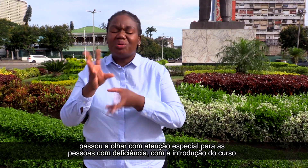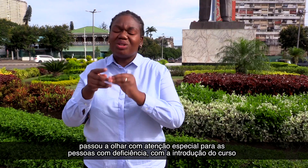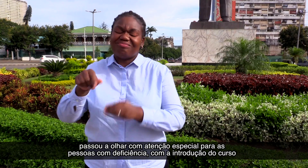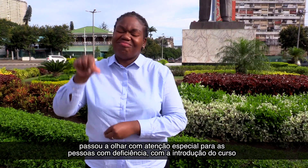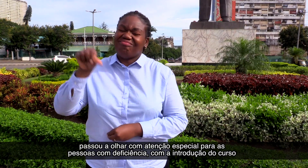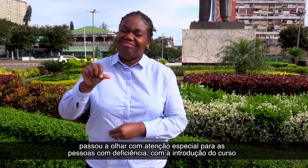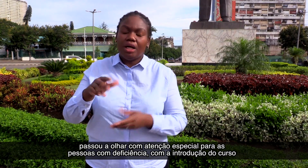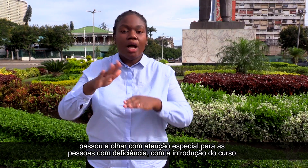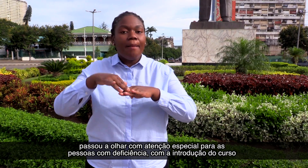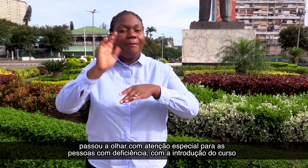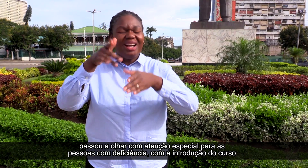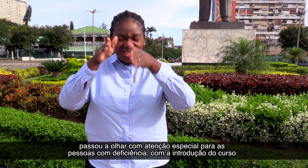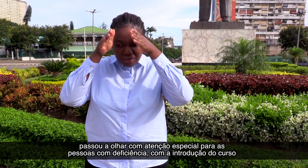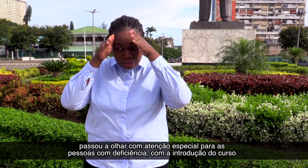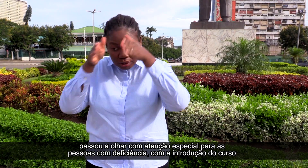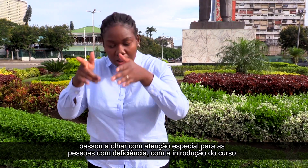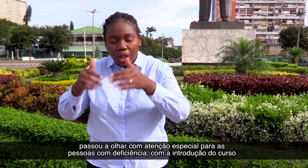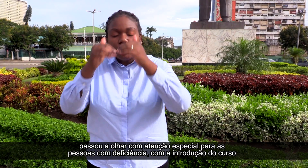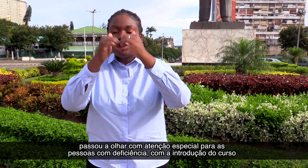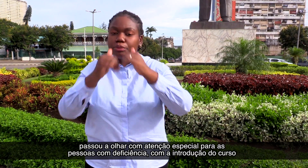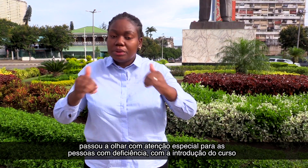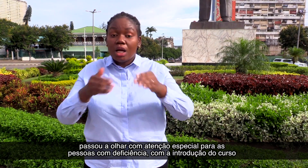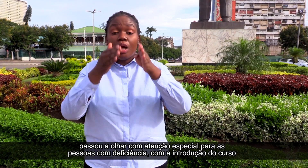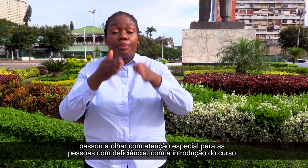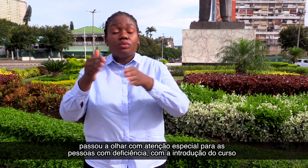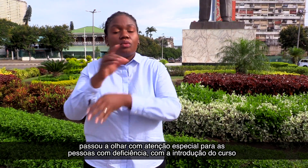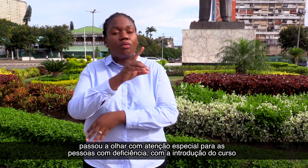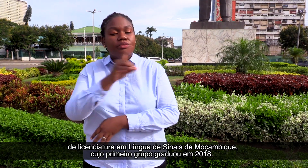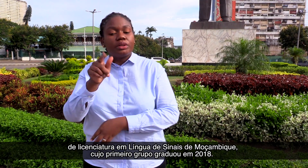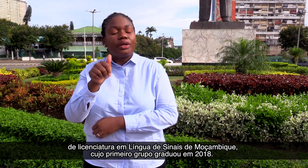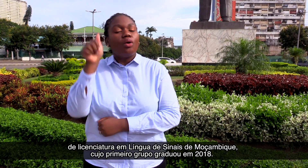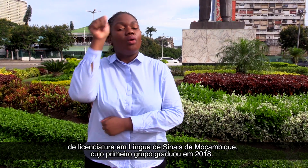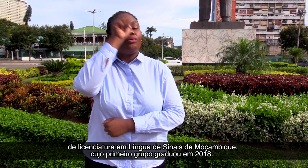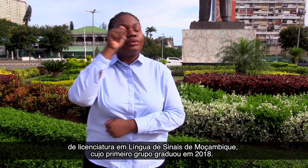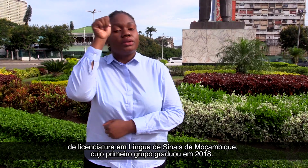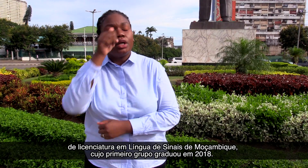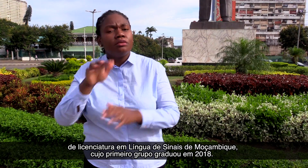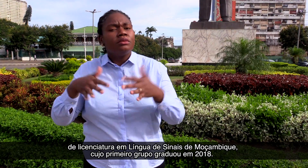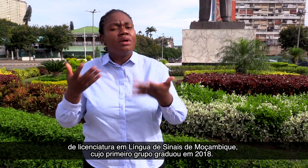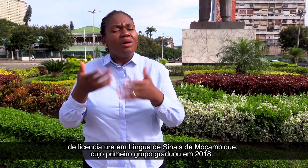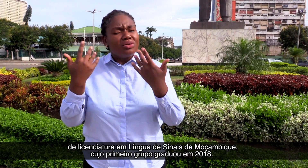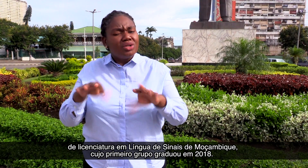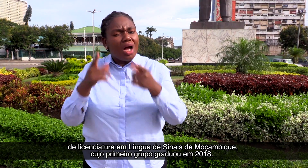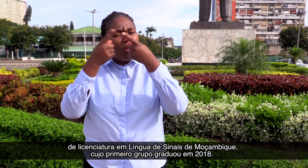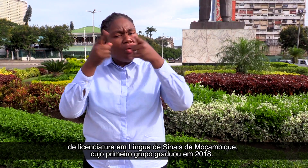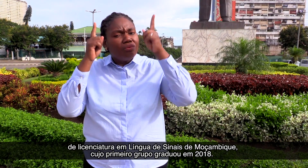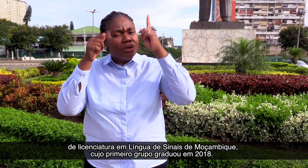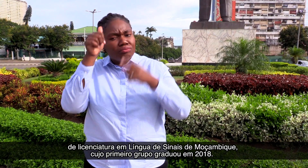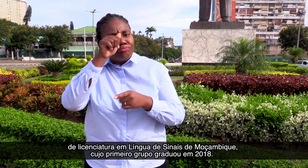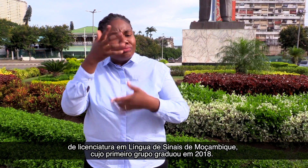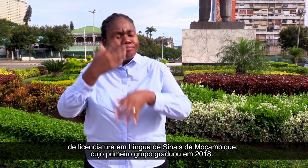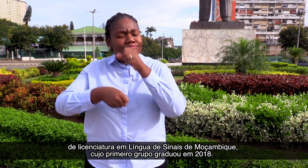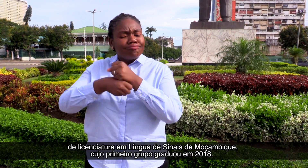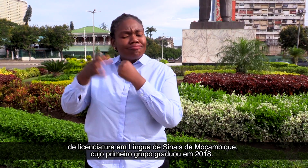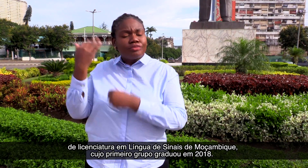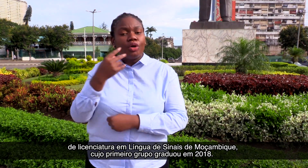atenção especial para as pessoas com deficiência com a introdução do curso de licenciatura em Língua de Sinais de Moçambique, cujo primeiro grupo